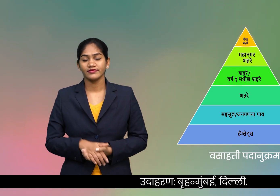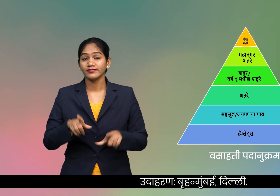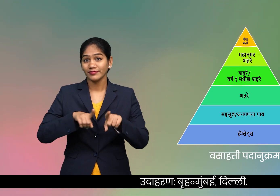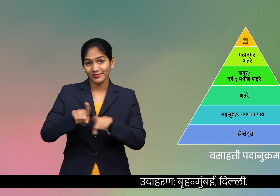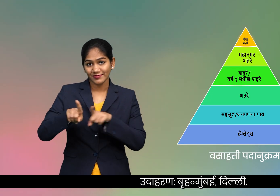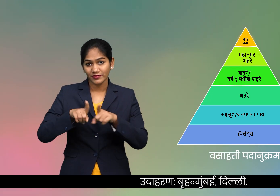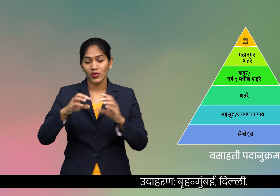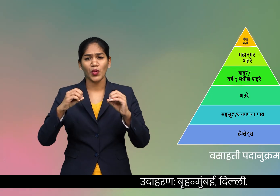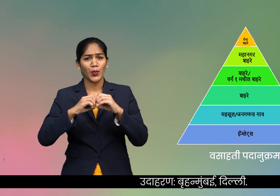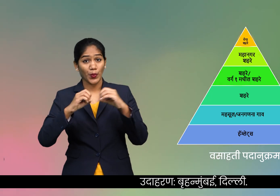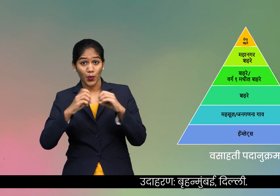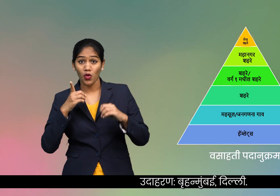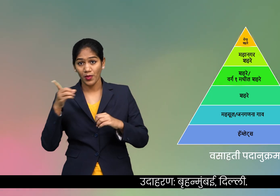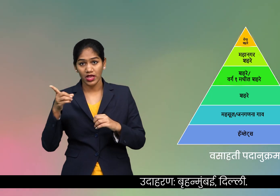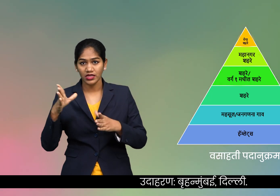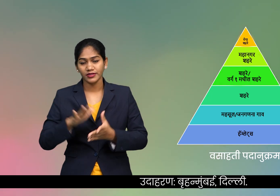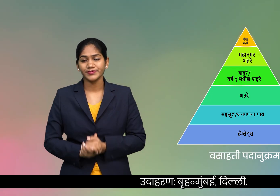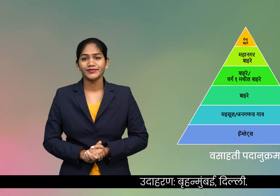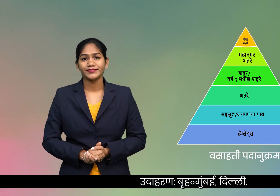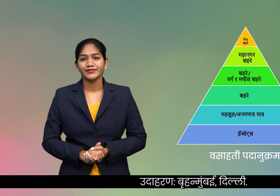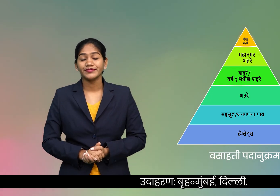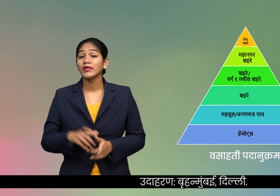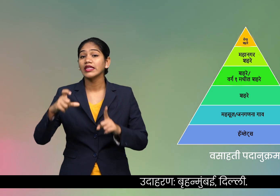उदाहरण बृहन्मुंबई, दिल्ली.